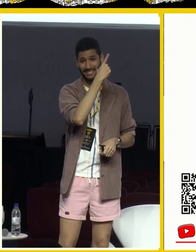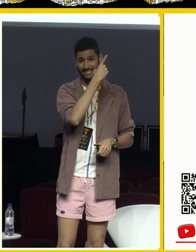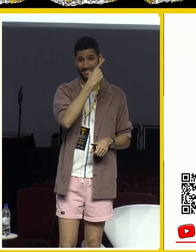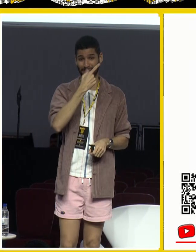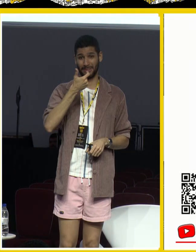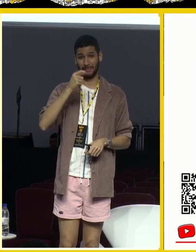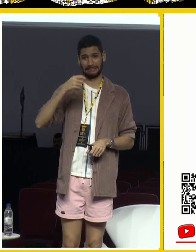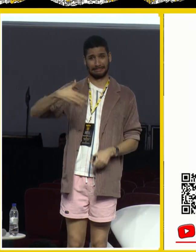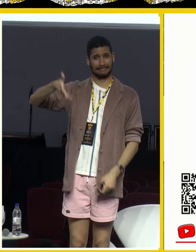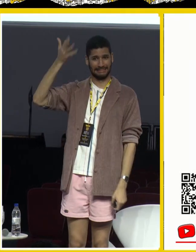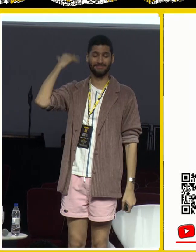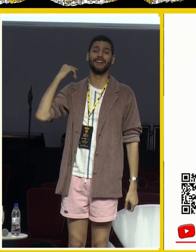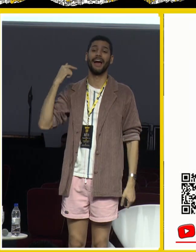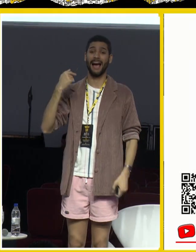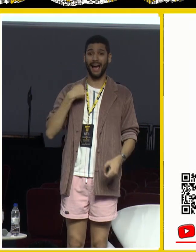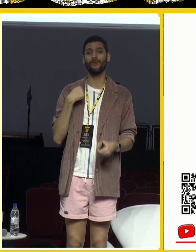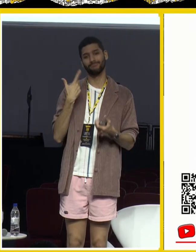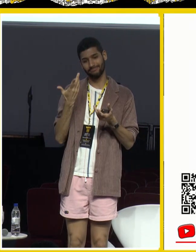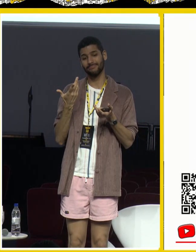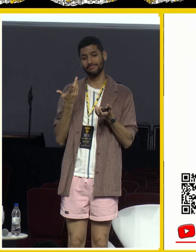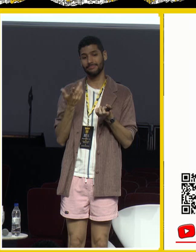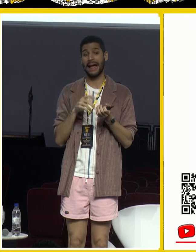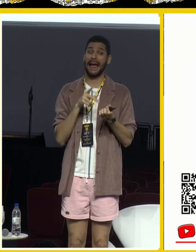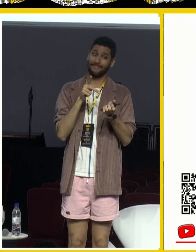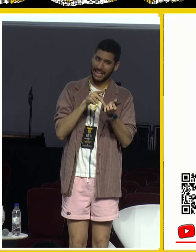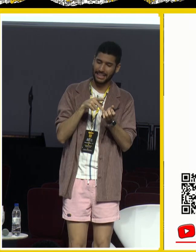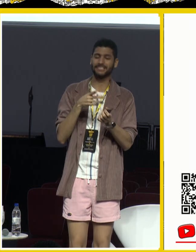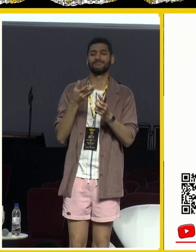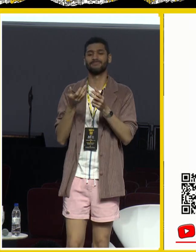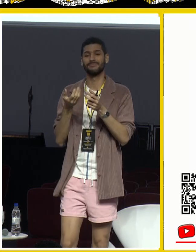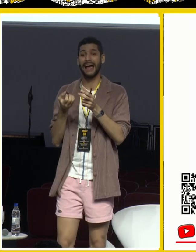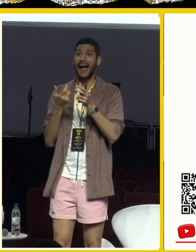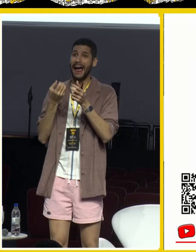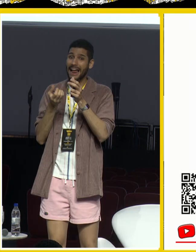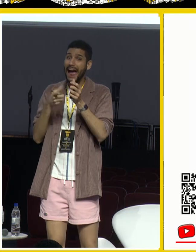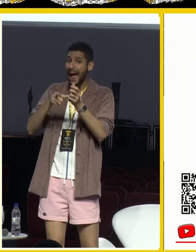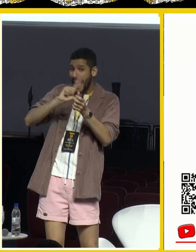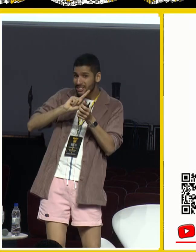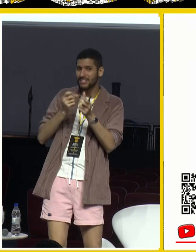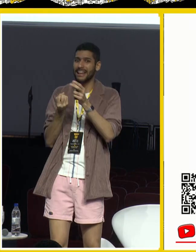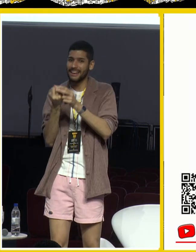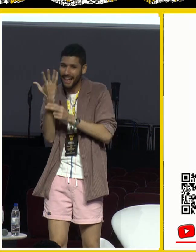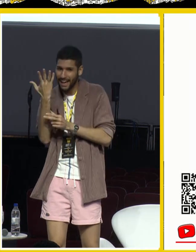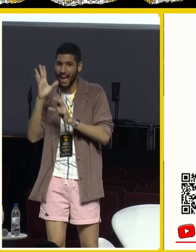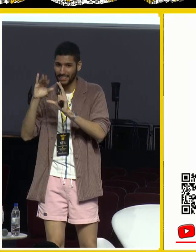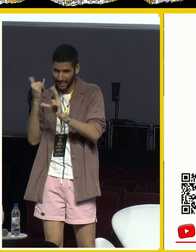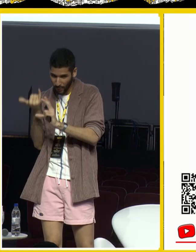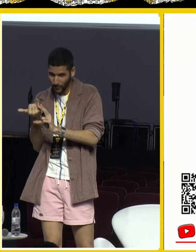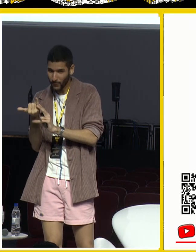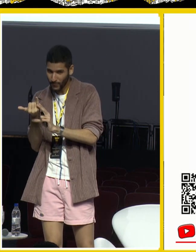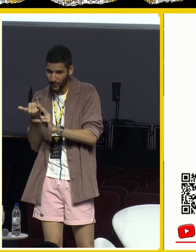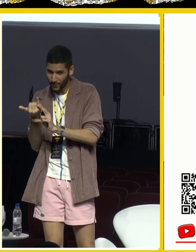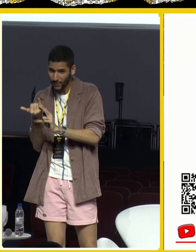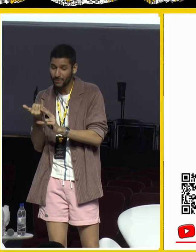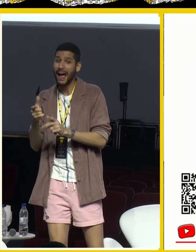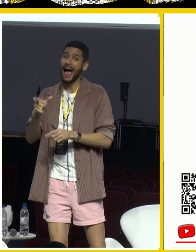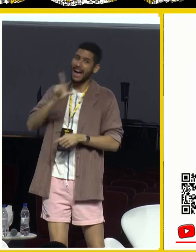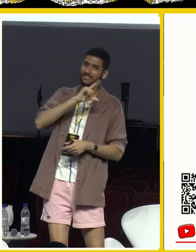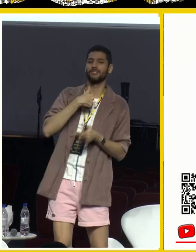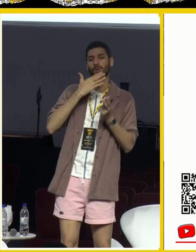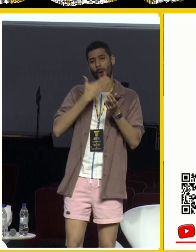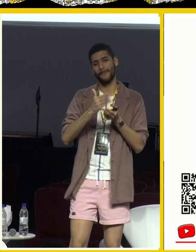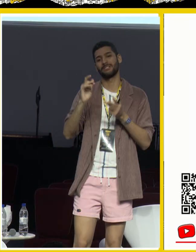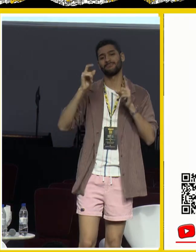isso aí foi em 2010 um tempo atrás já então antes de criar o meu